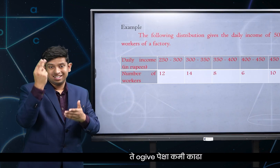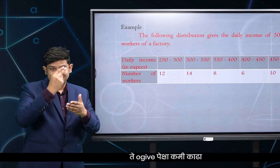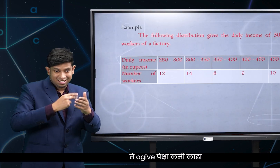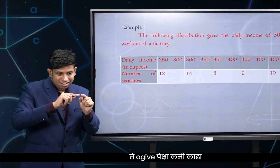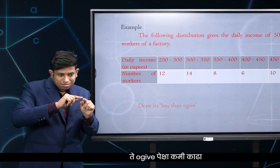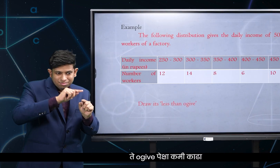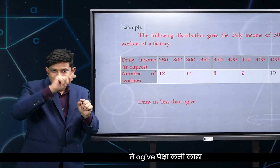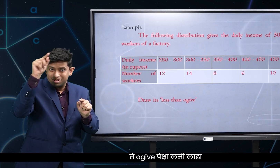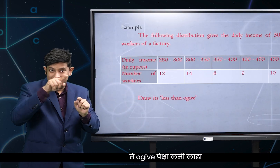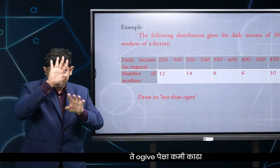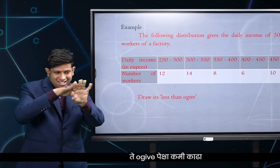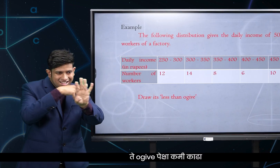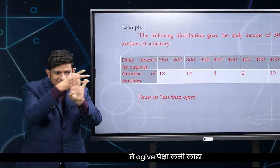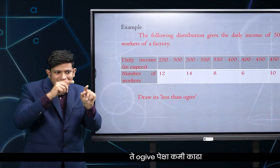ते ऑगिव्हपेक्षा कमी काढा.